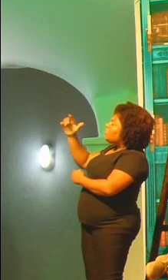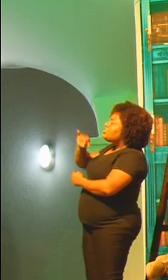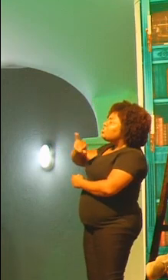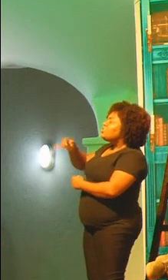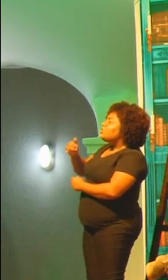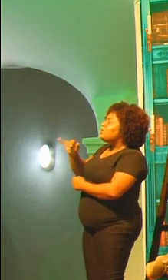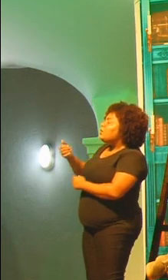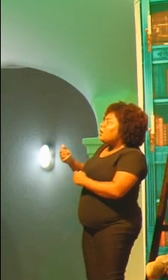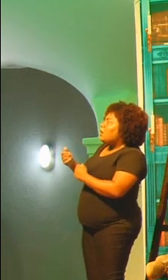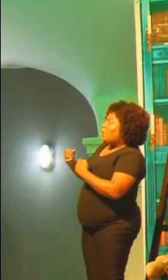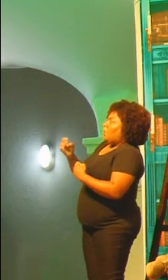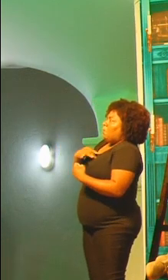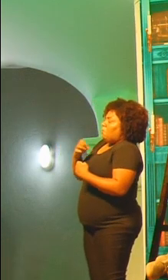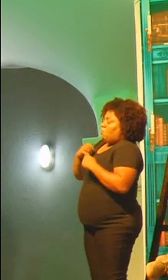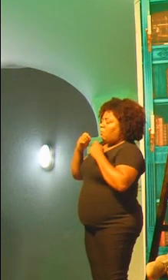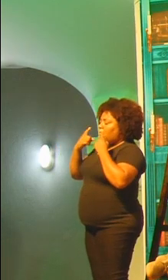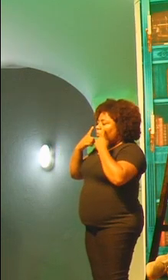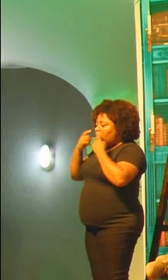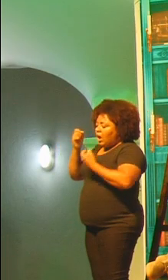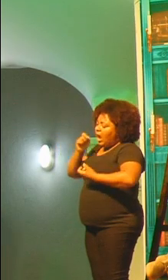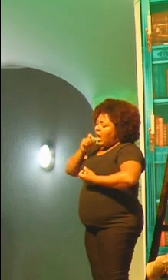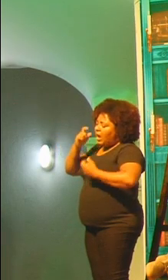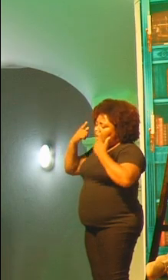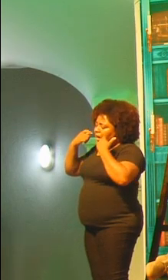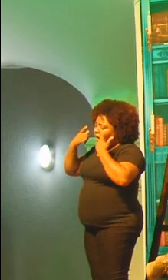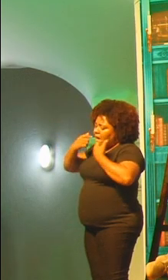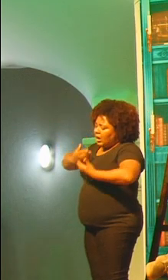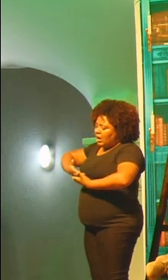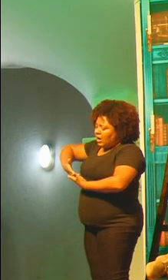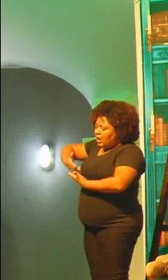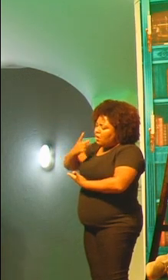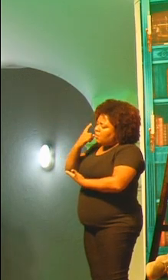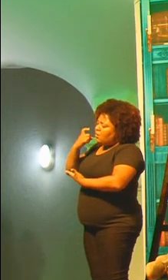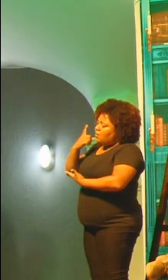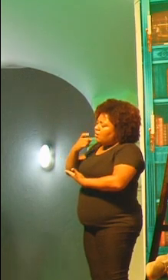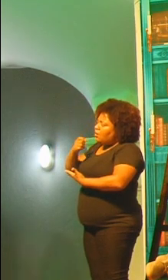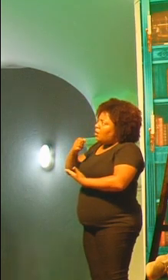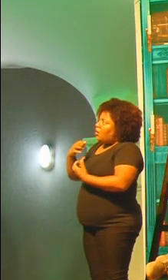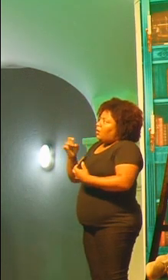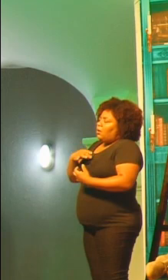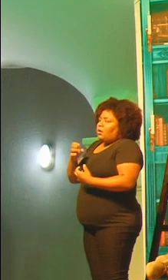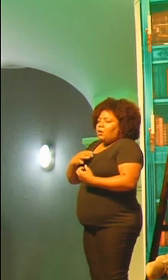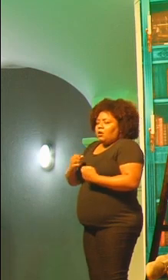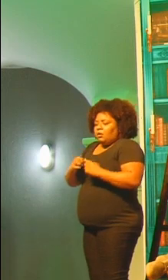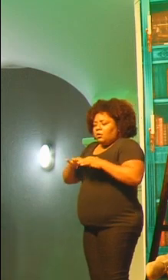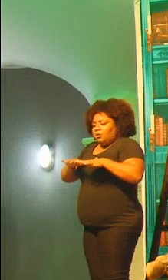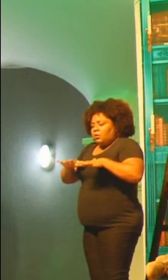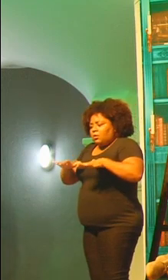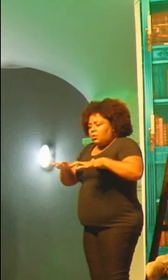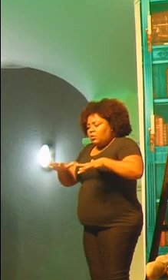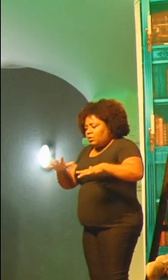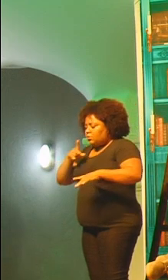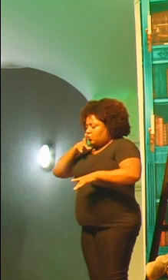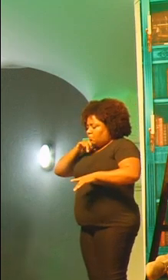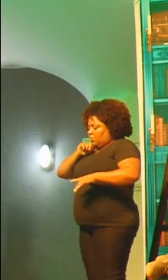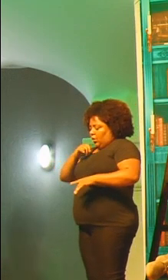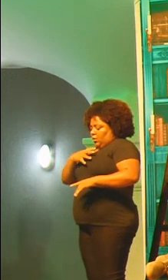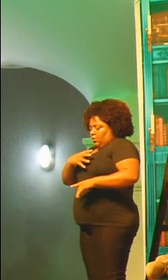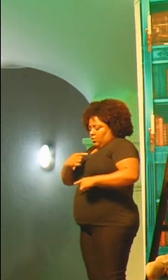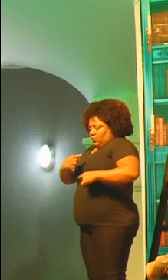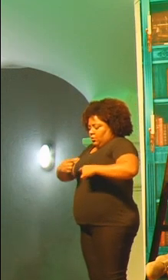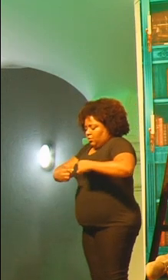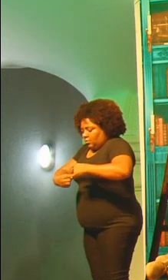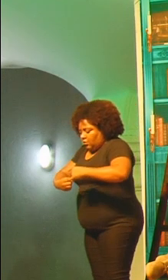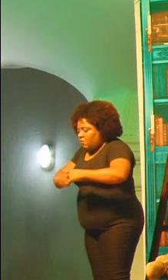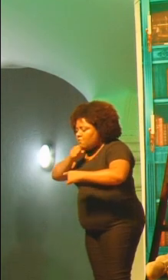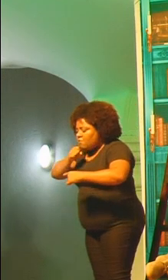O mesmo medo que hoje ainda vive em mim. O medo genético, passado de pai para filho, de avô para neto. O